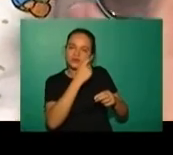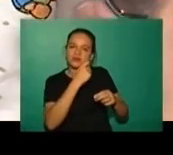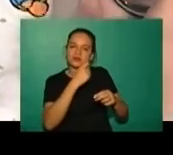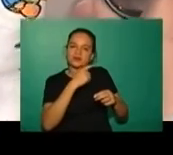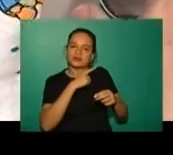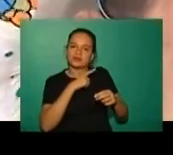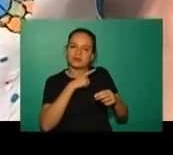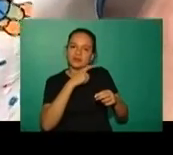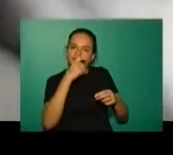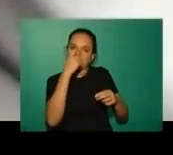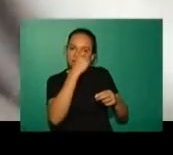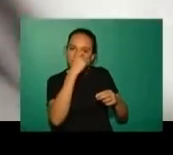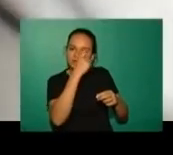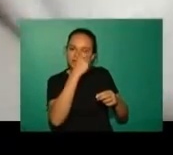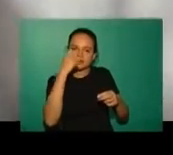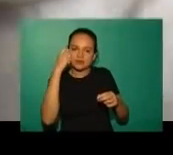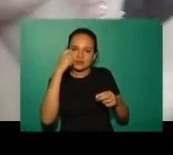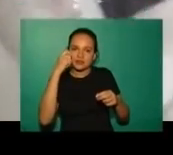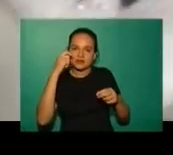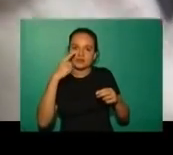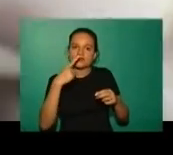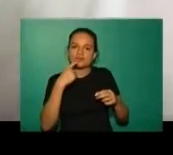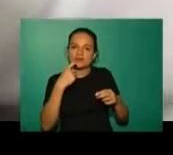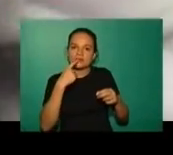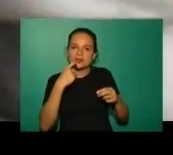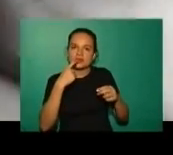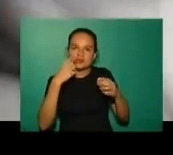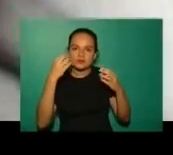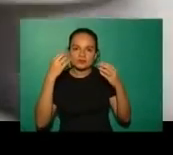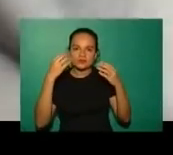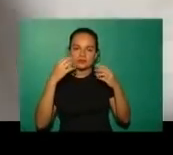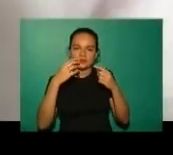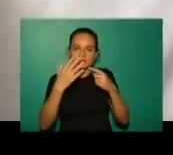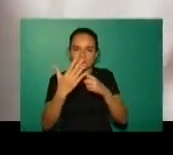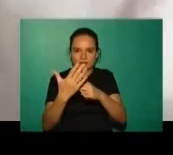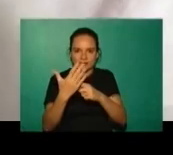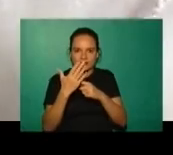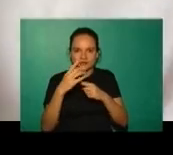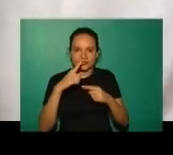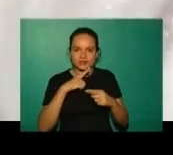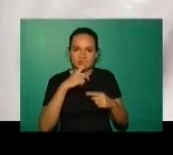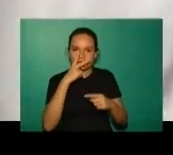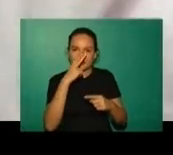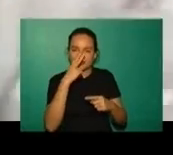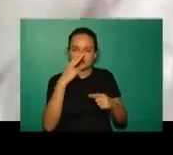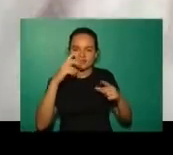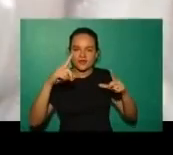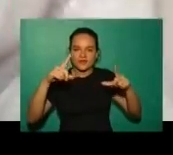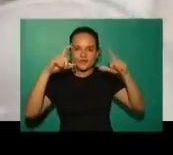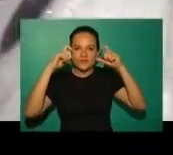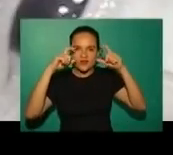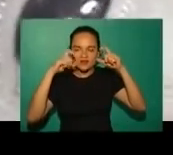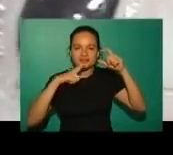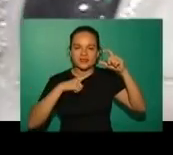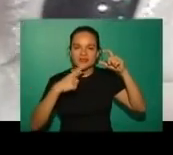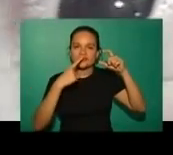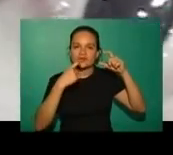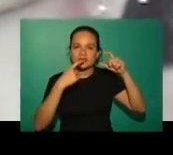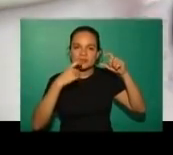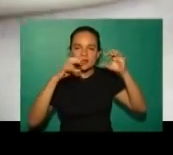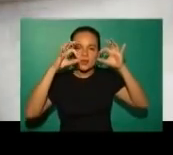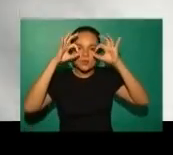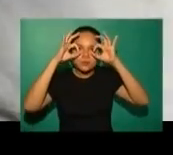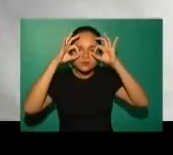oftalmoscópio e tem um reflexo que não seja aquele avermelhado que normalmente a gente tem numa fotografia com flash, isso pode